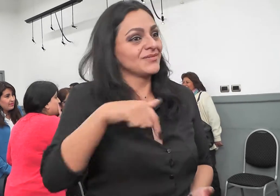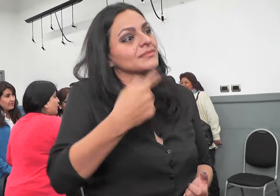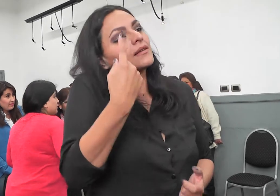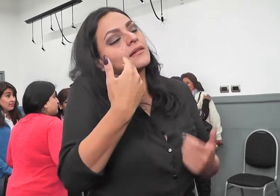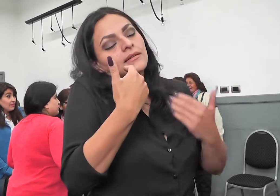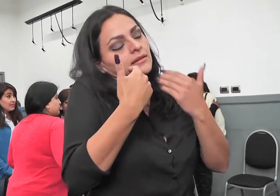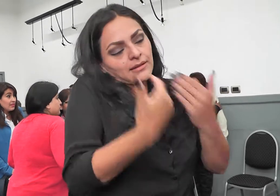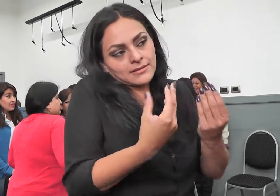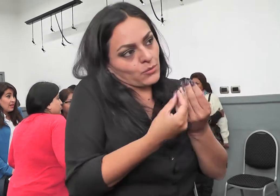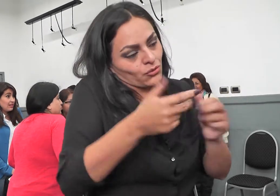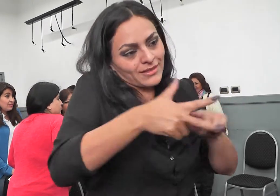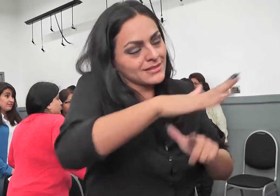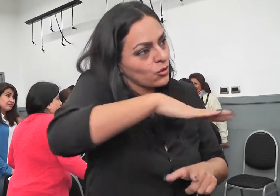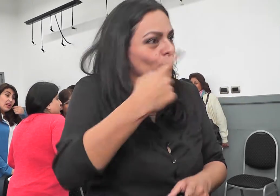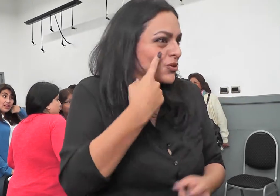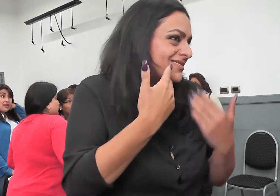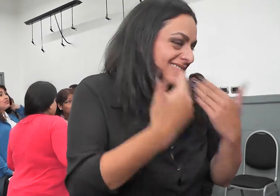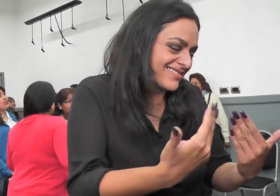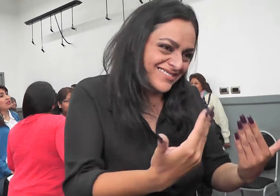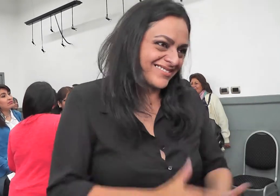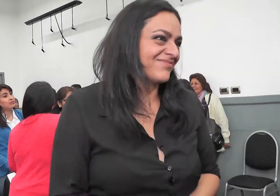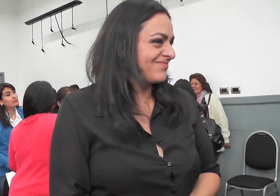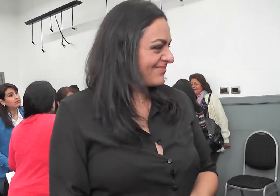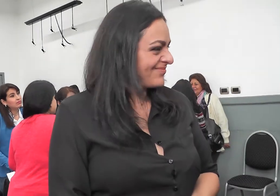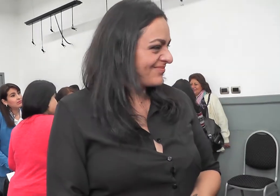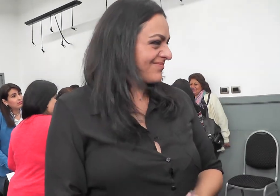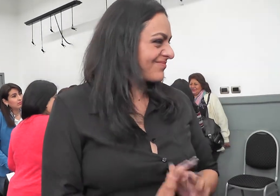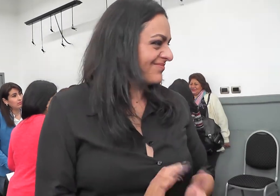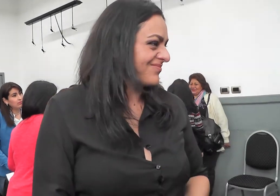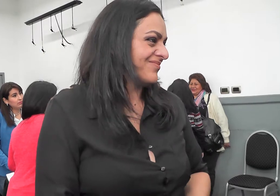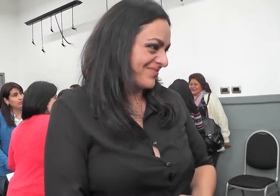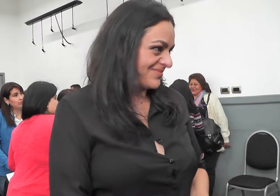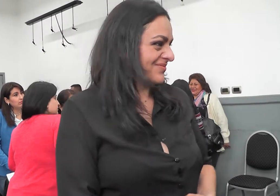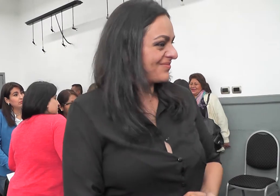la capacitación y además como vicepresidente de una institución de sordos, les agradezco a todos.